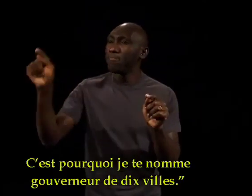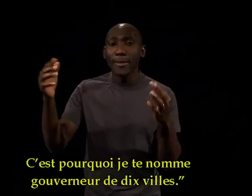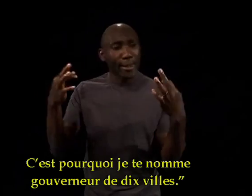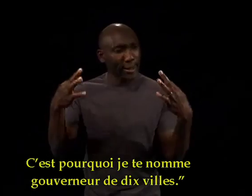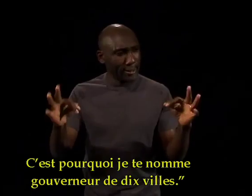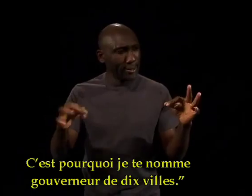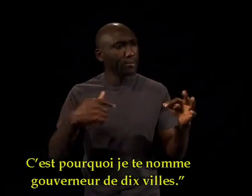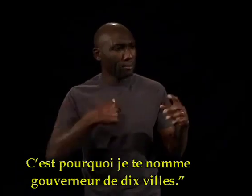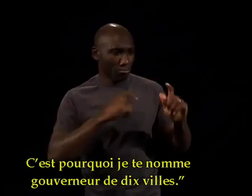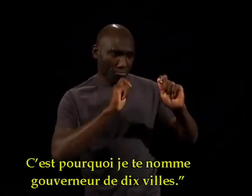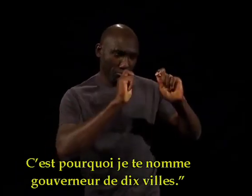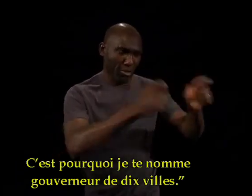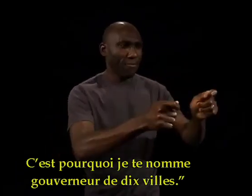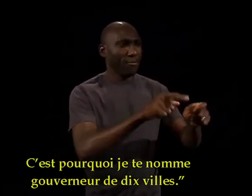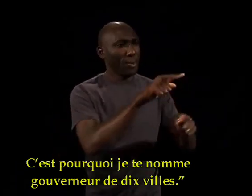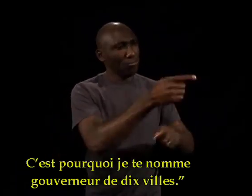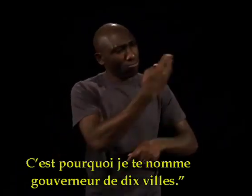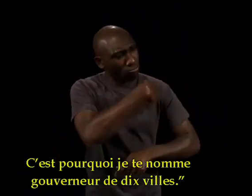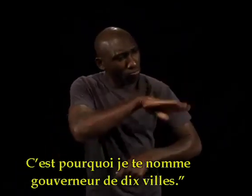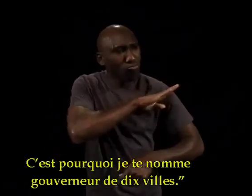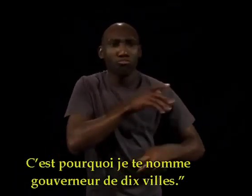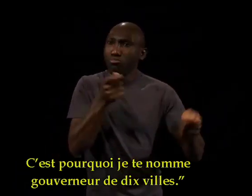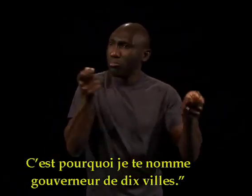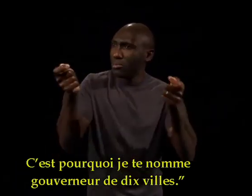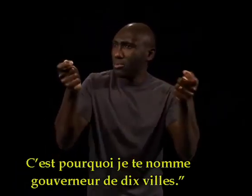C'est pourquoi je te nomme gouverneur de 10 villes.